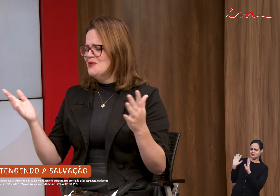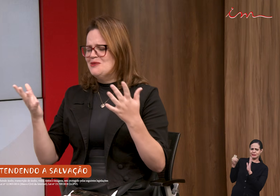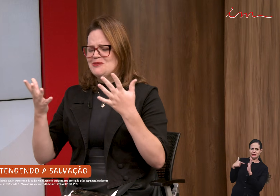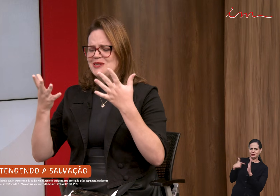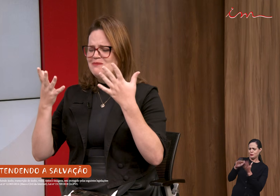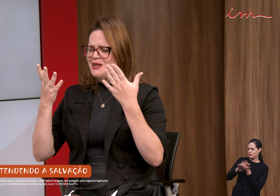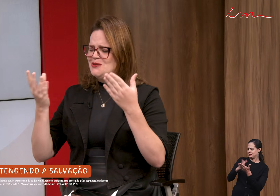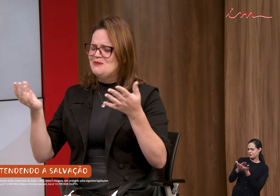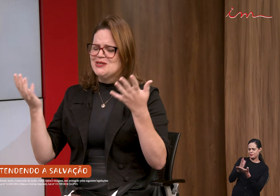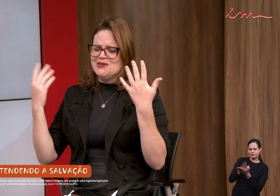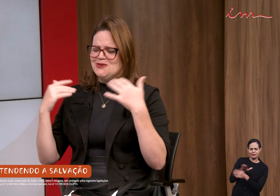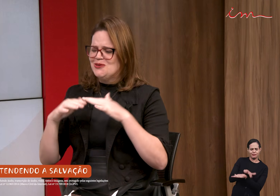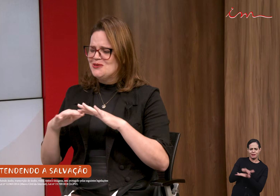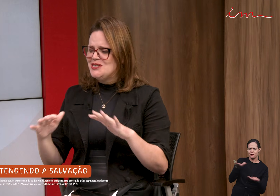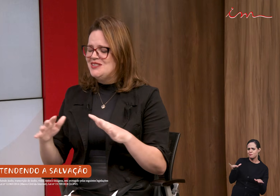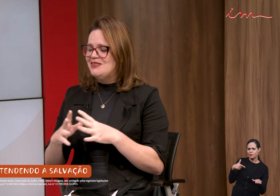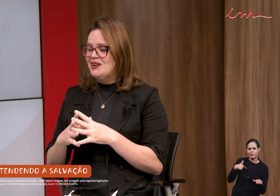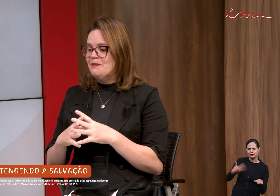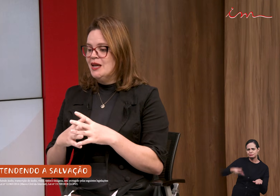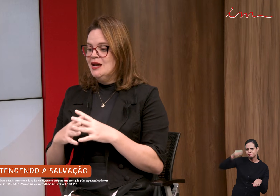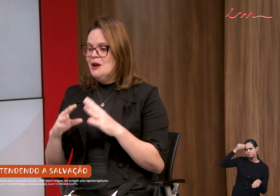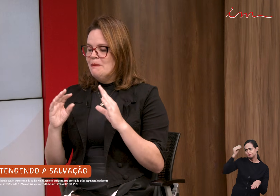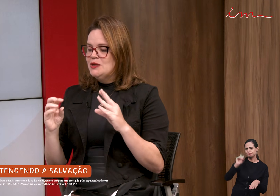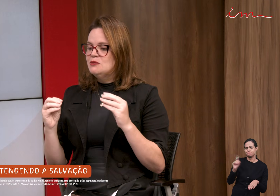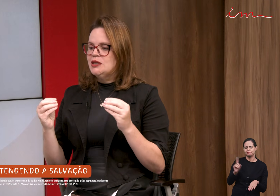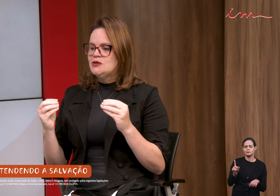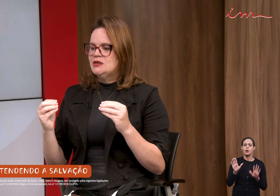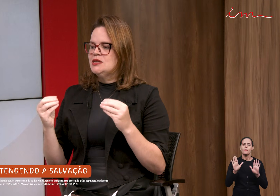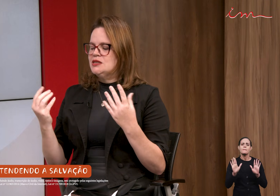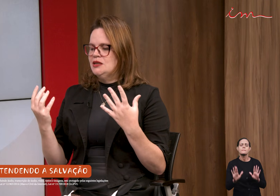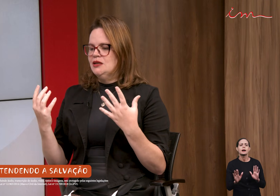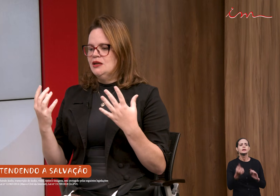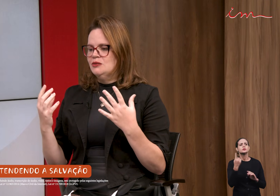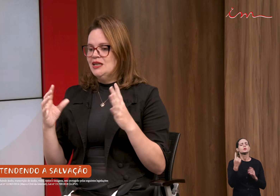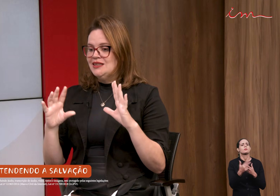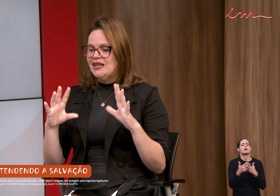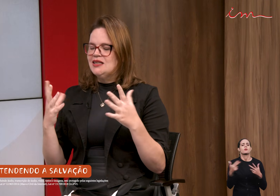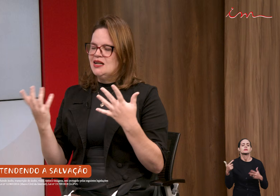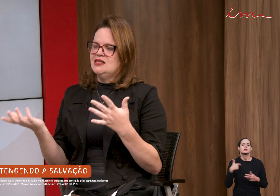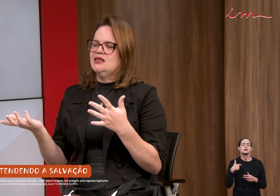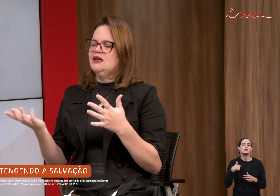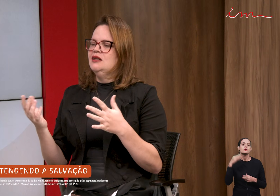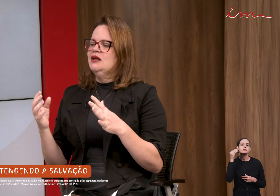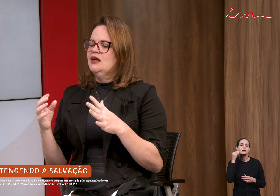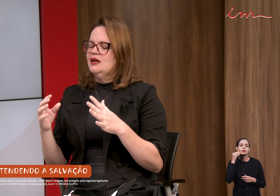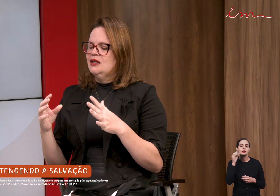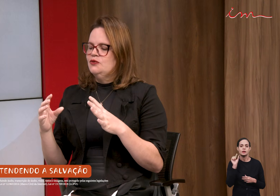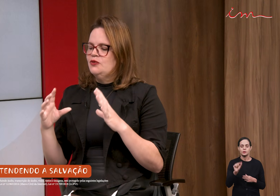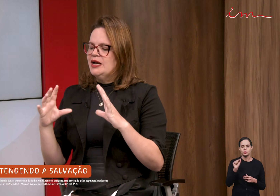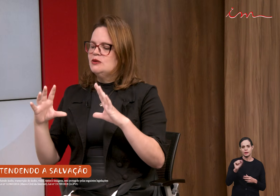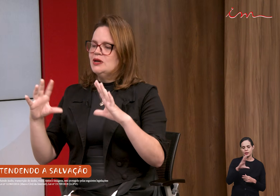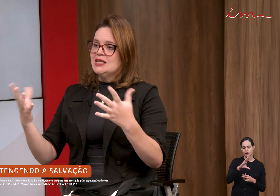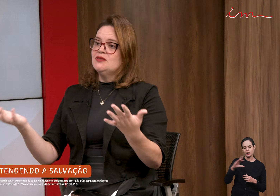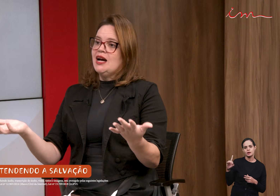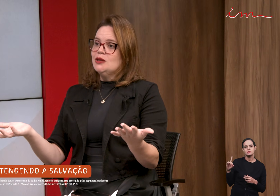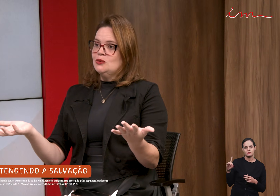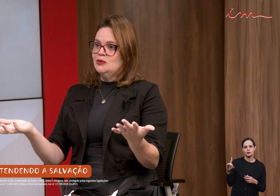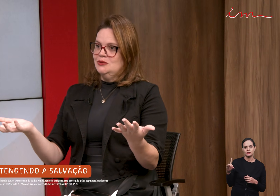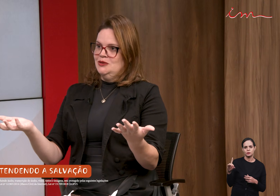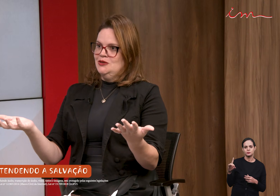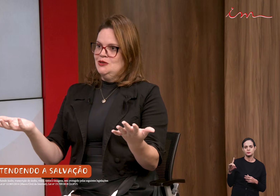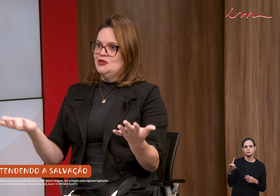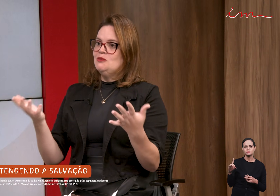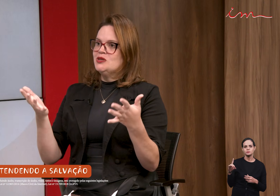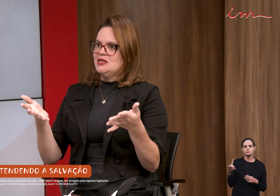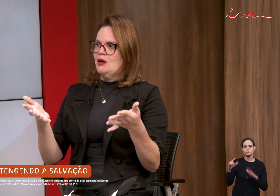já acabou, o que passou, eu não consigo gravar. Mas uma das coisas que eu tentei trazer foi o